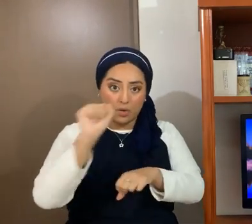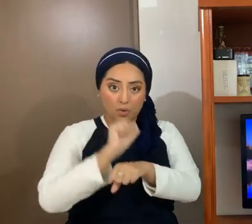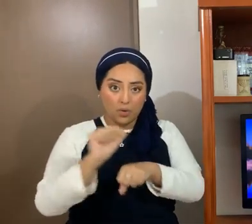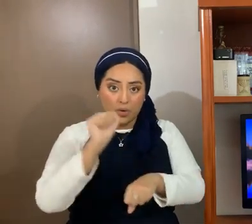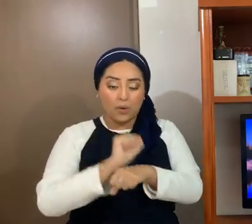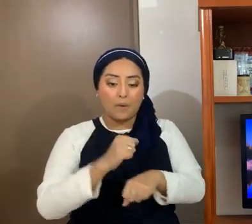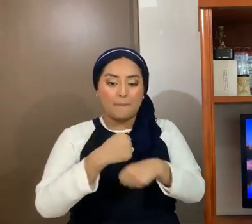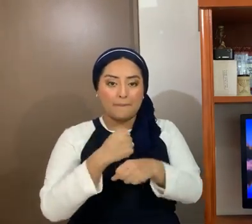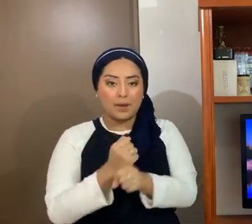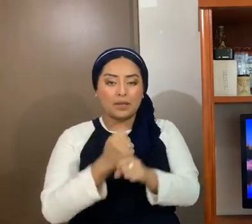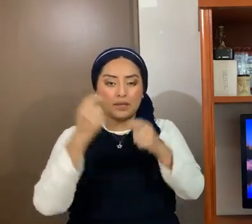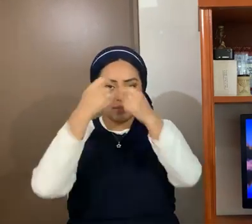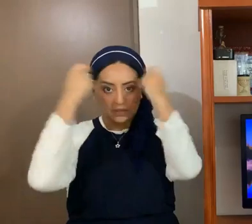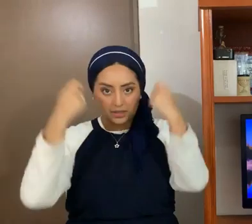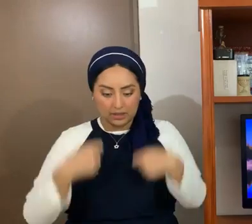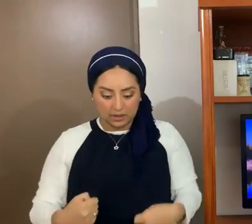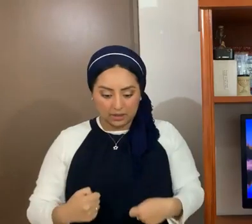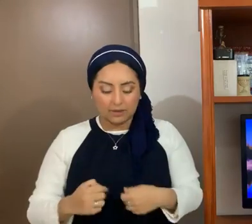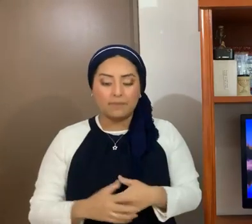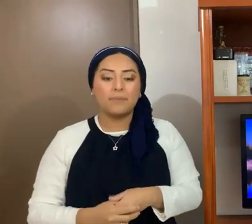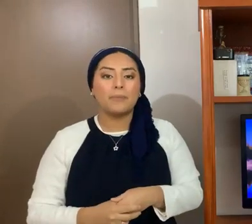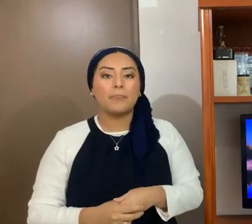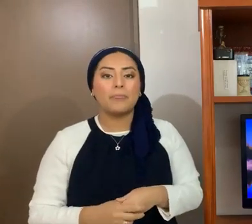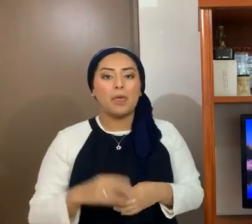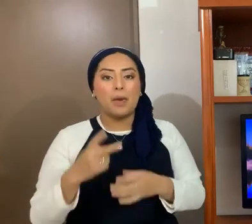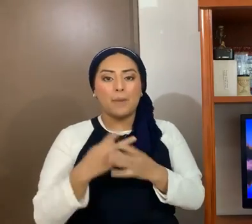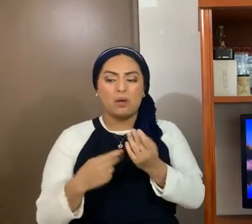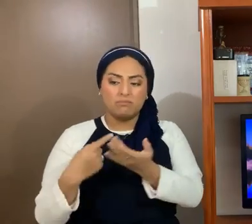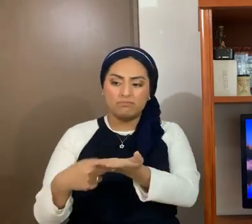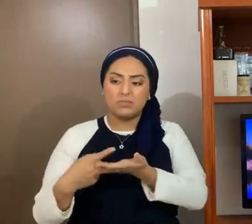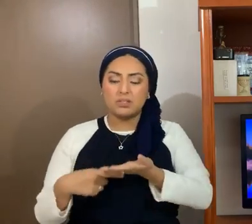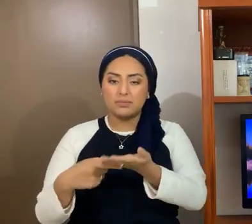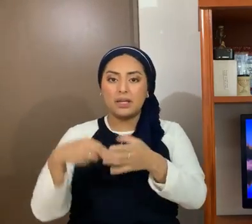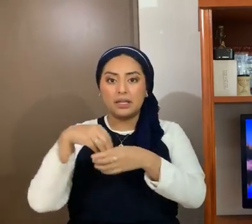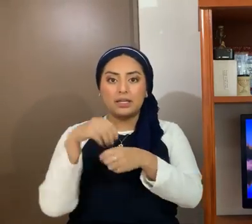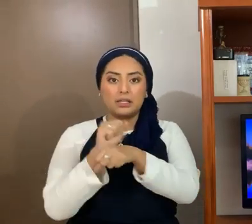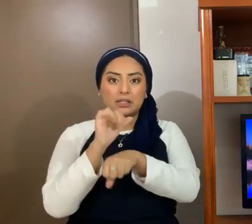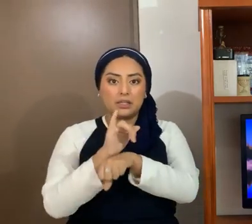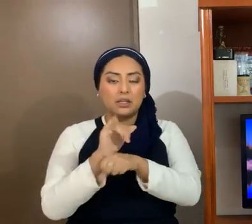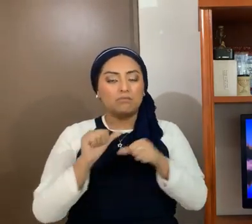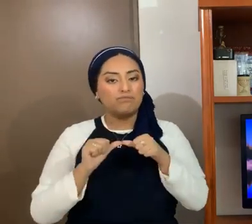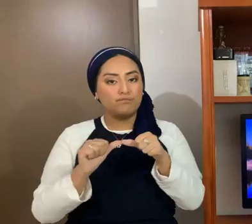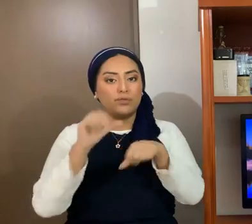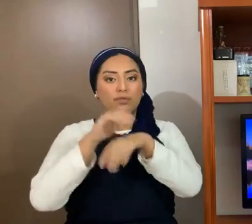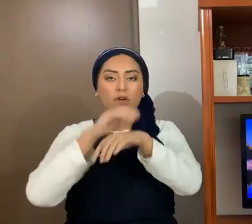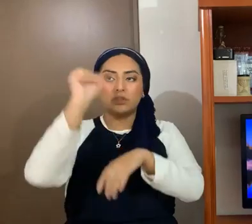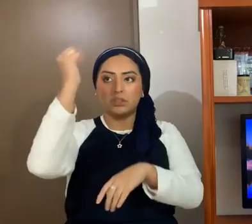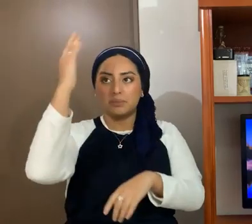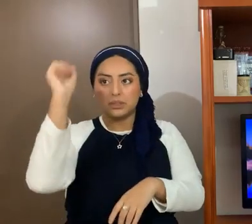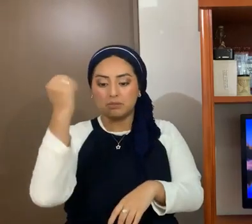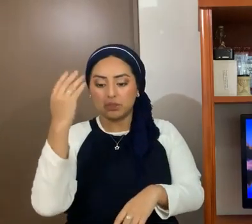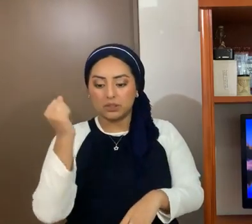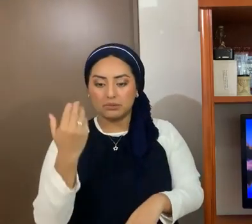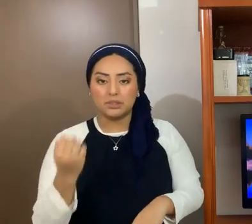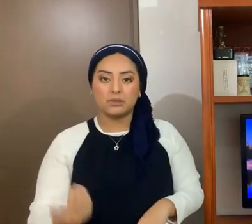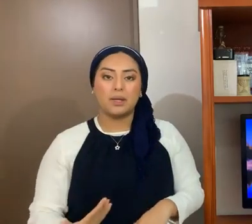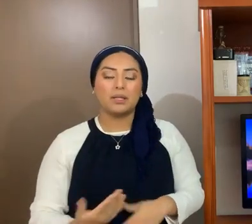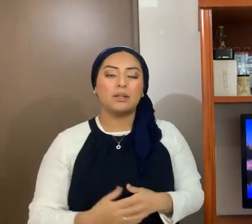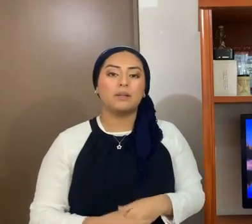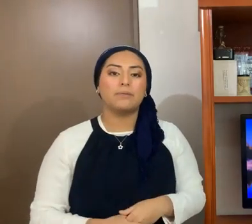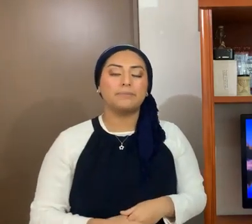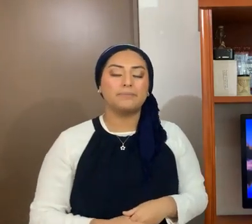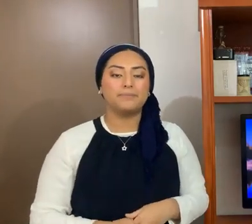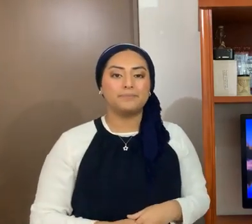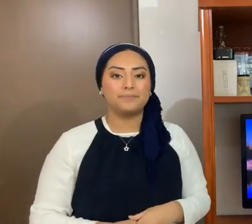era hacer talitot. Y discutía en la sinagoga todos los Shabbatot, todos los días